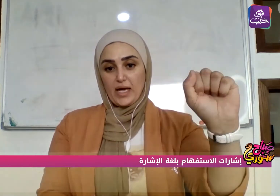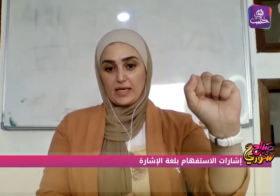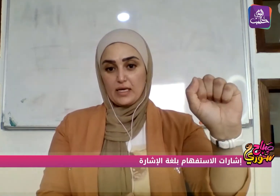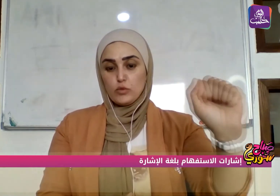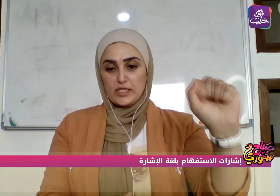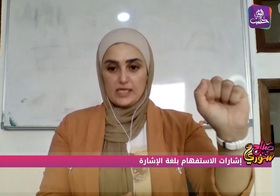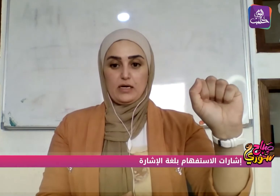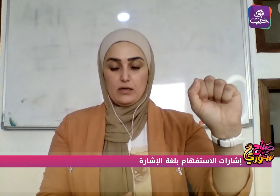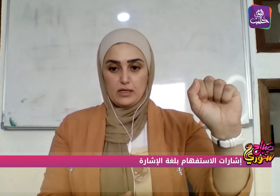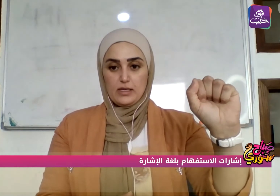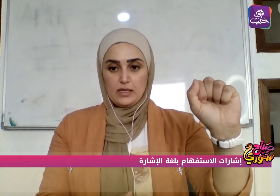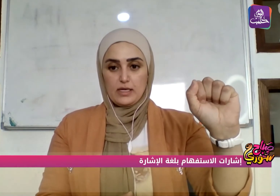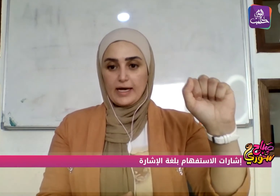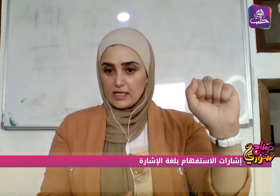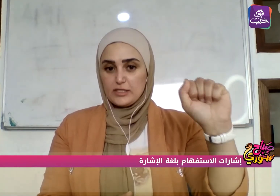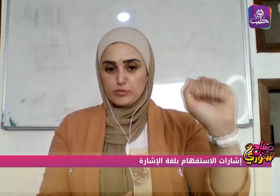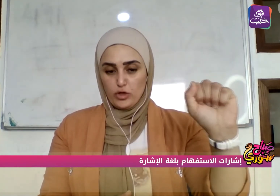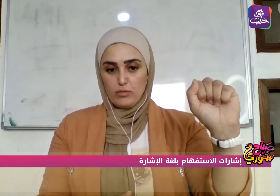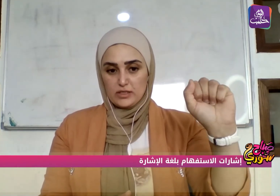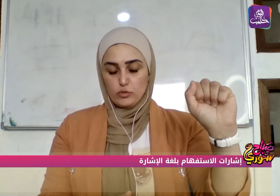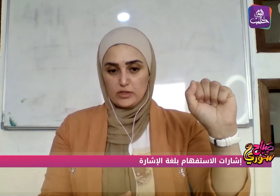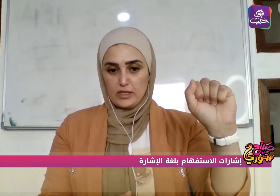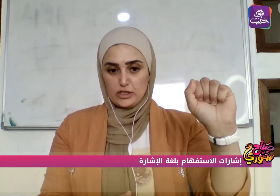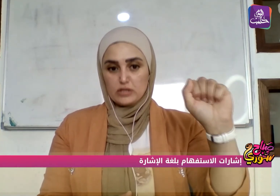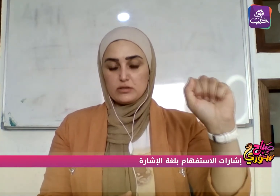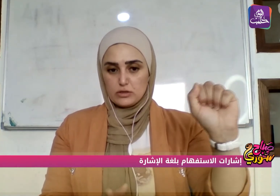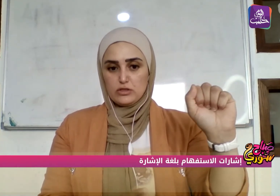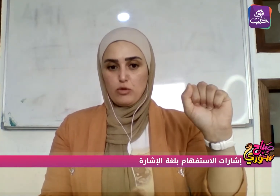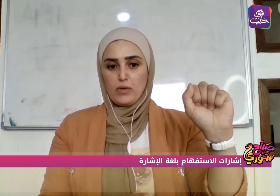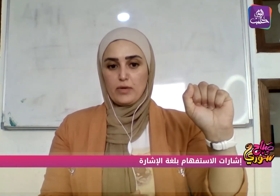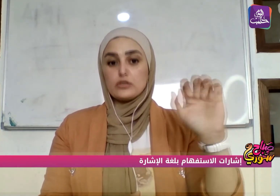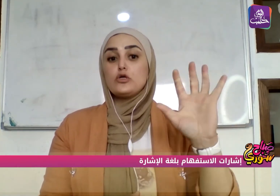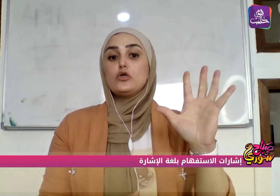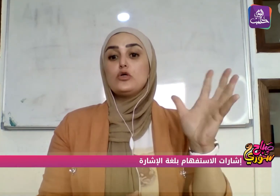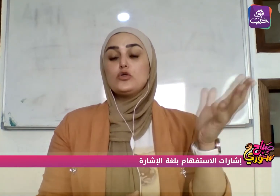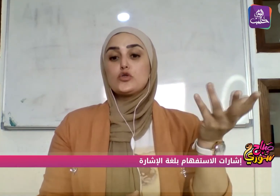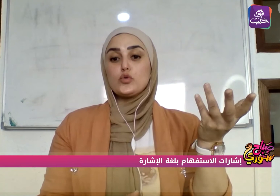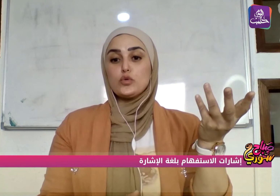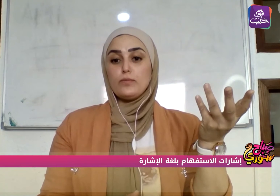اسمك. الملكيه اخذناها الاسبوع الماضي الملكيه عشان نضمهم مع بعض، شو